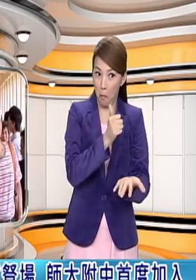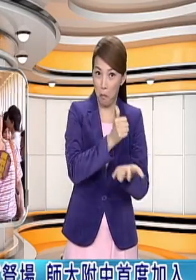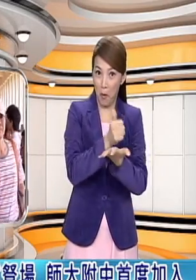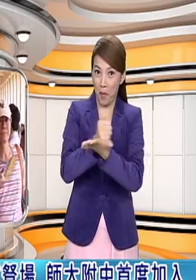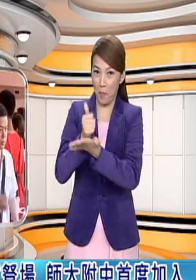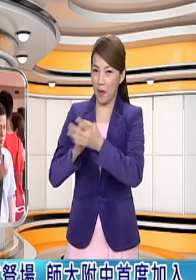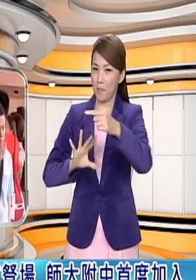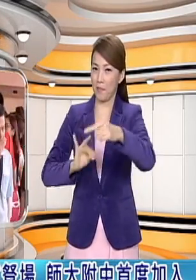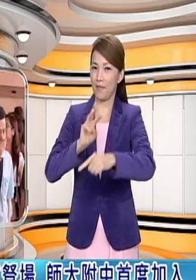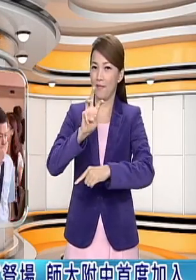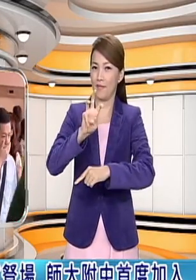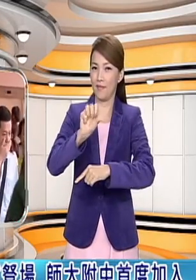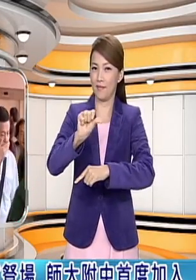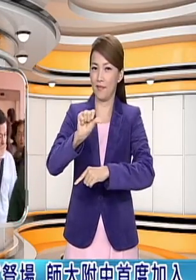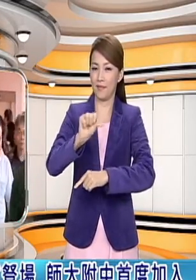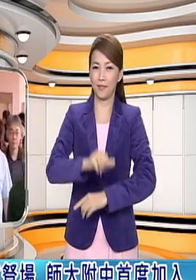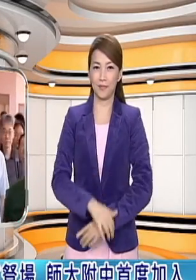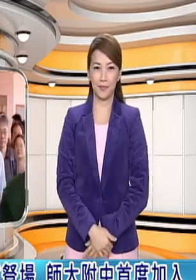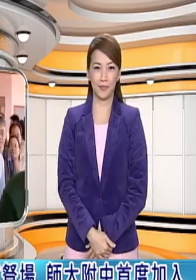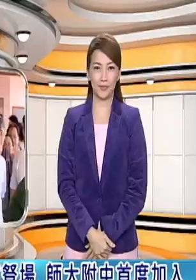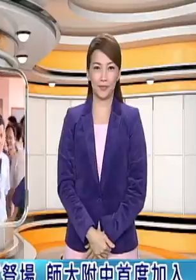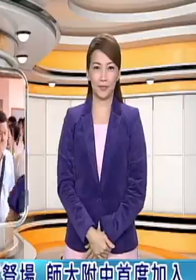率有35%。